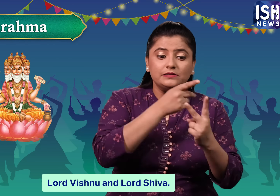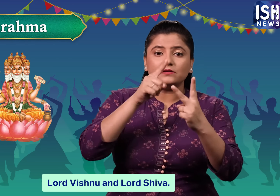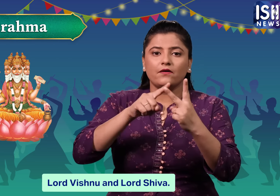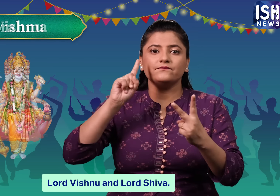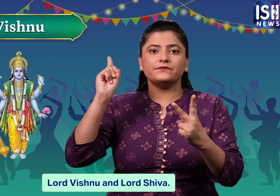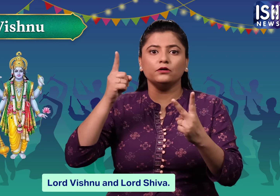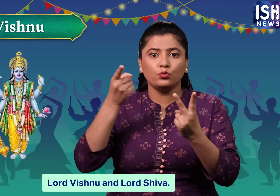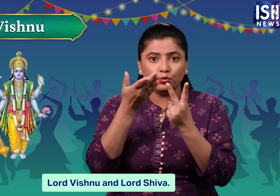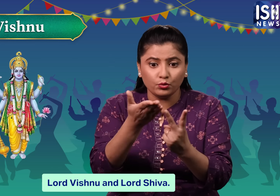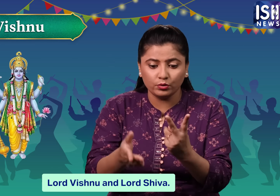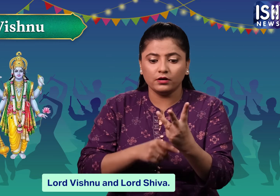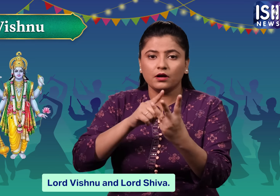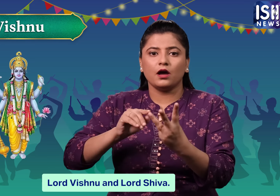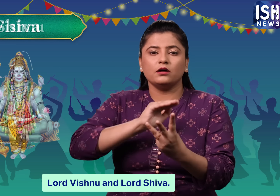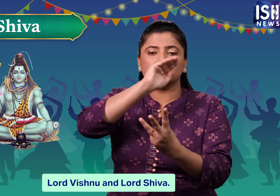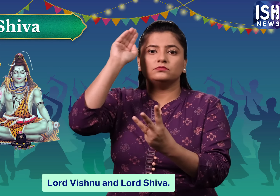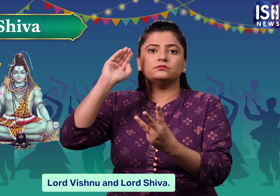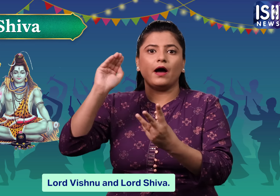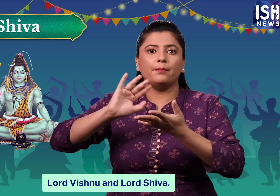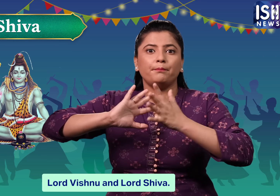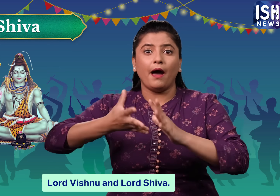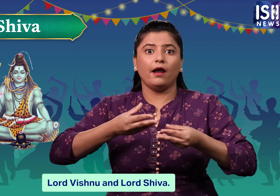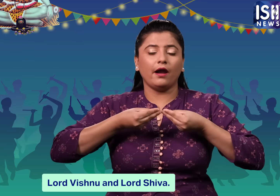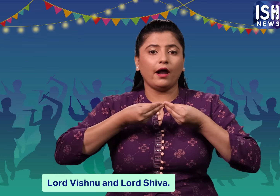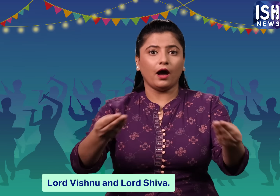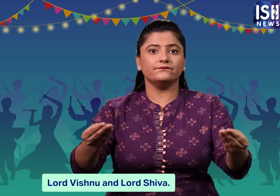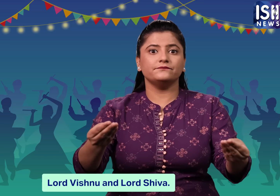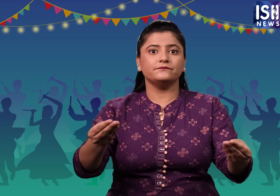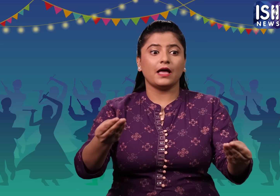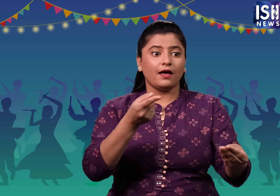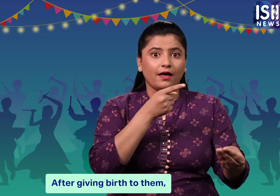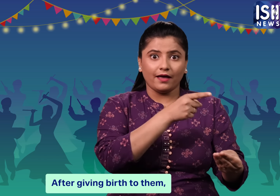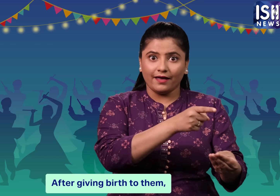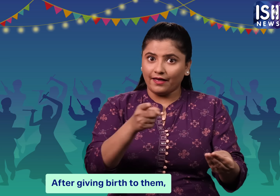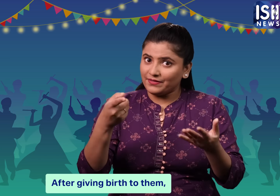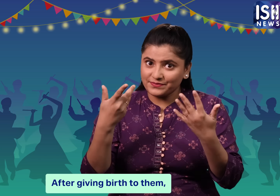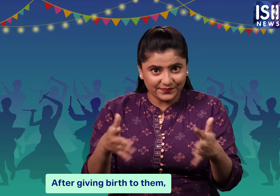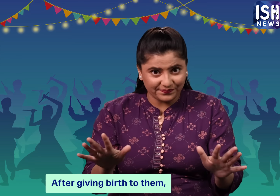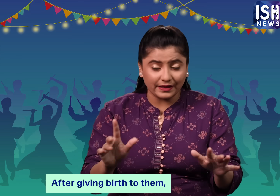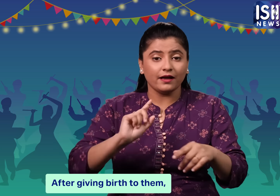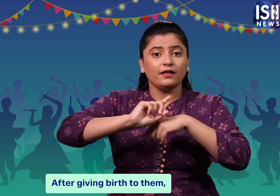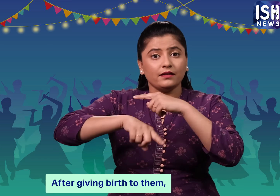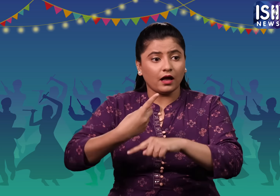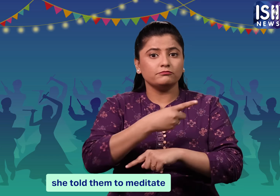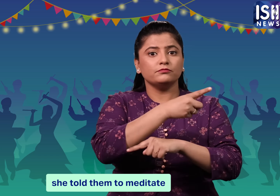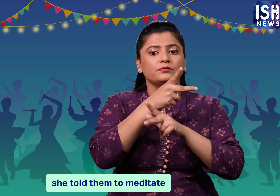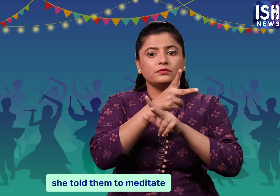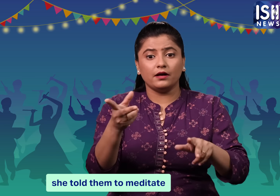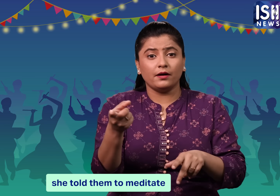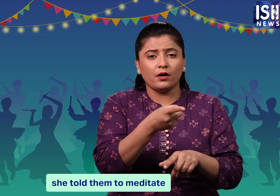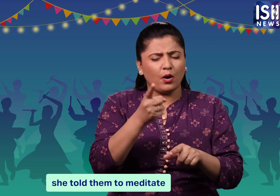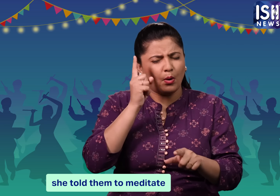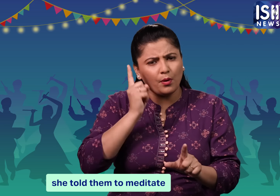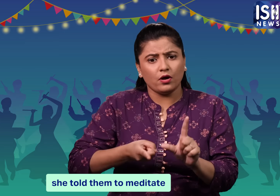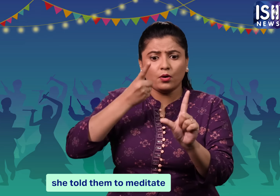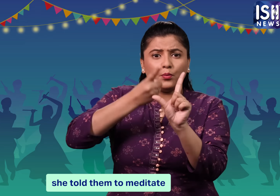भगवान विष्णु और भगवान शिव को जन्म दिया। उन्हें जन्म देने के बाद उन्होंने उनसे